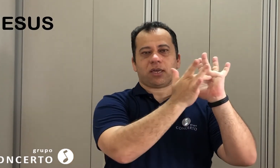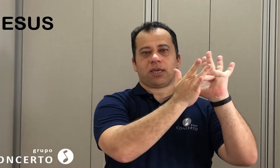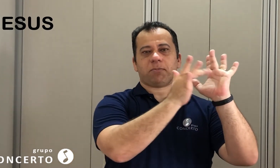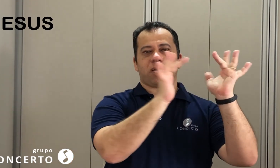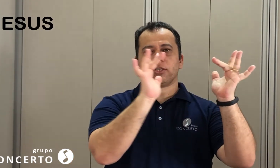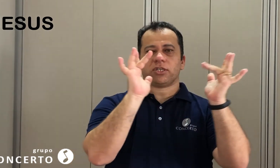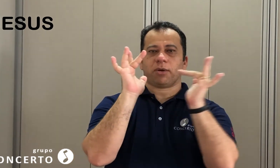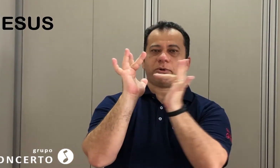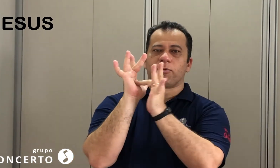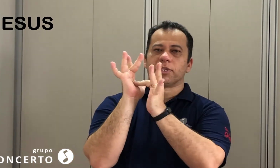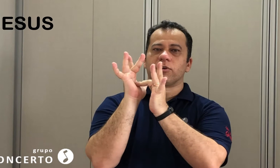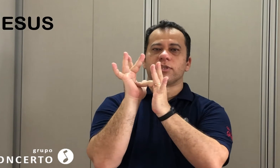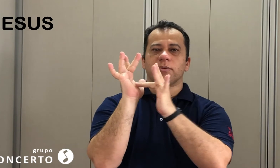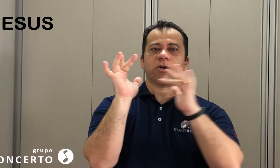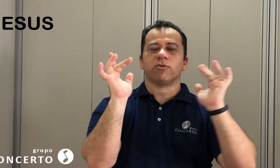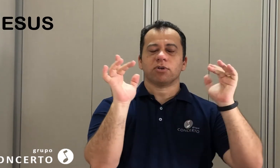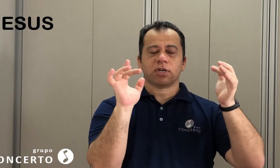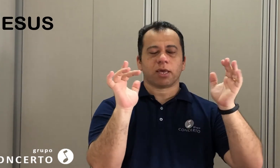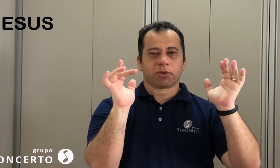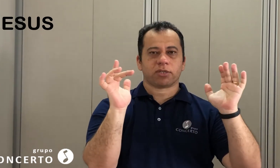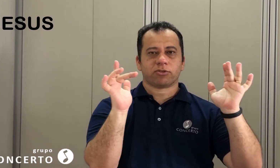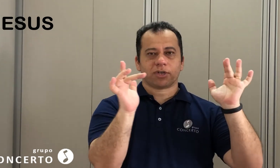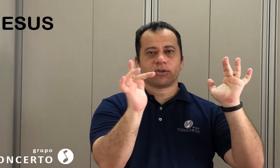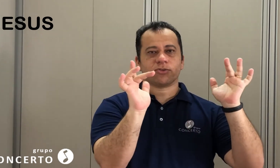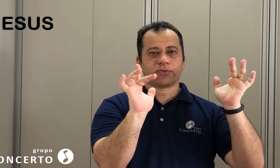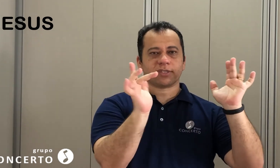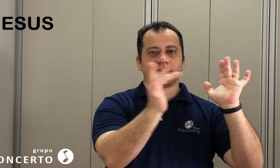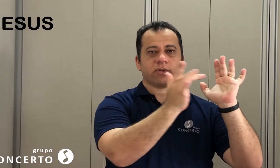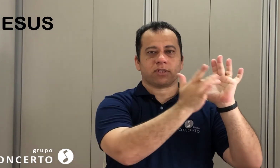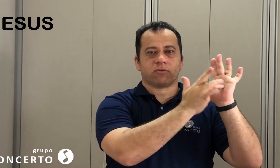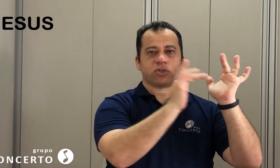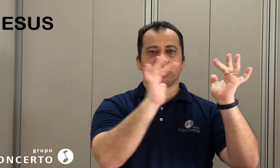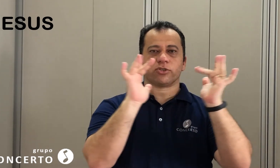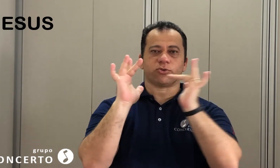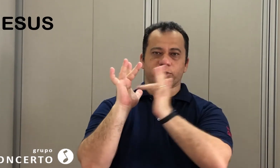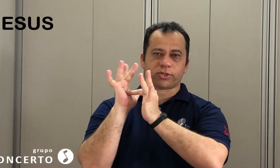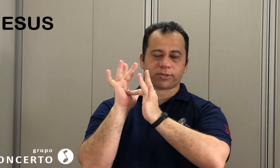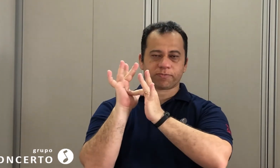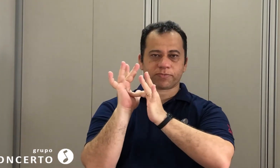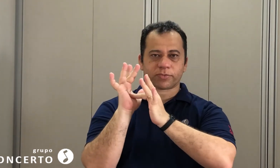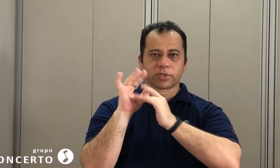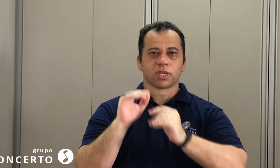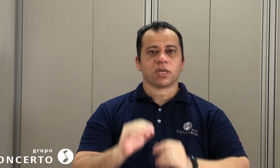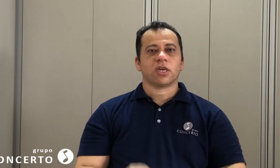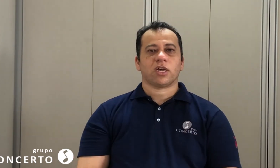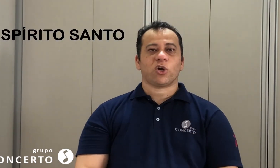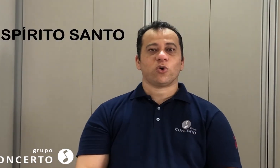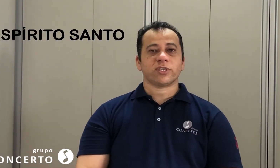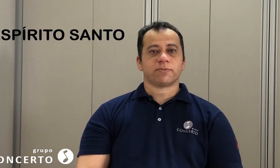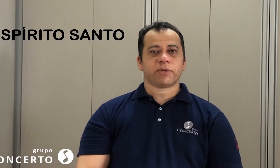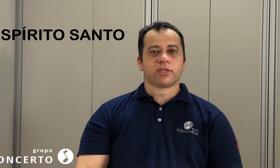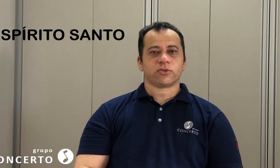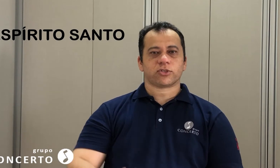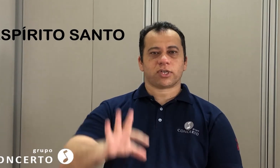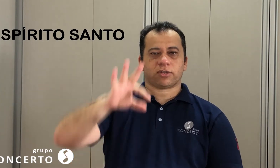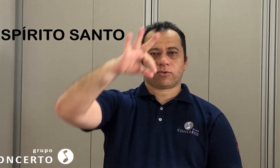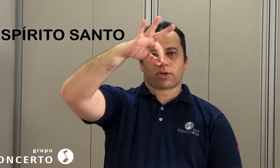E bate na palma da outra mão, lembrando da crucificação, então Jesus. O Espírito Santo,